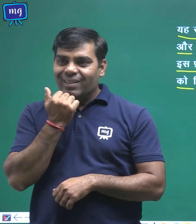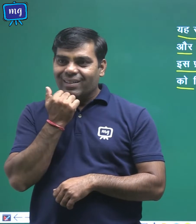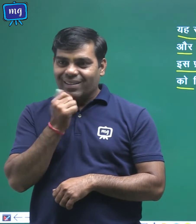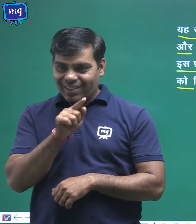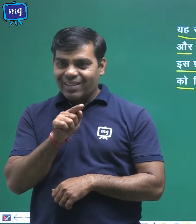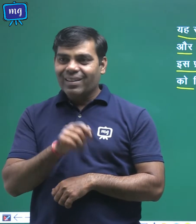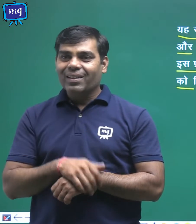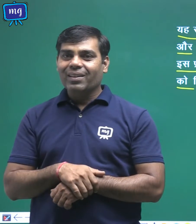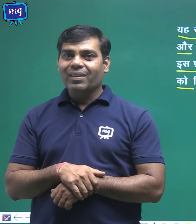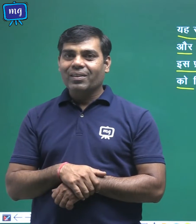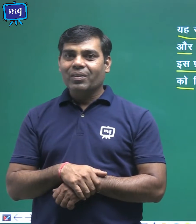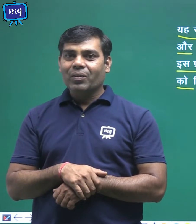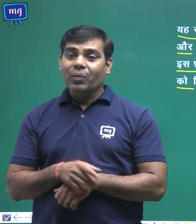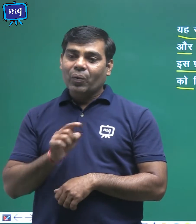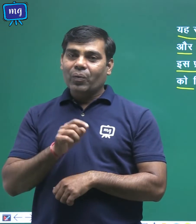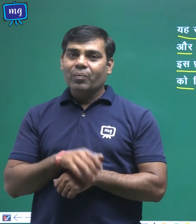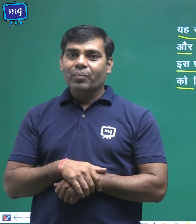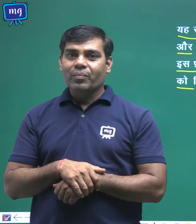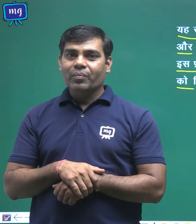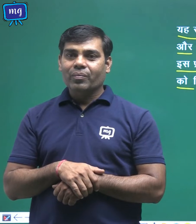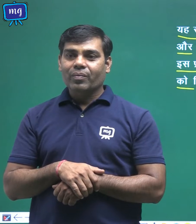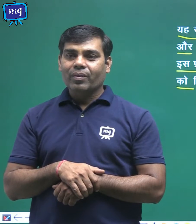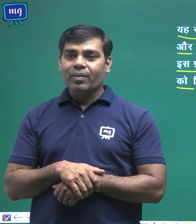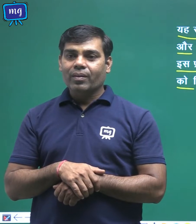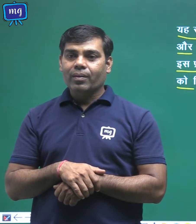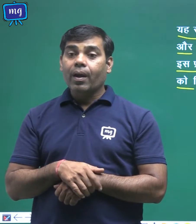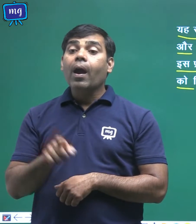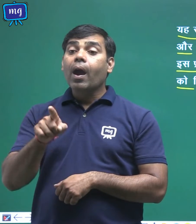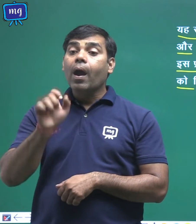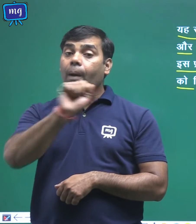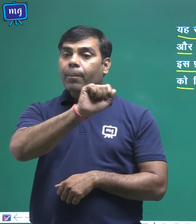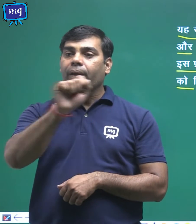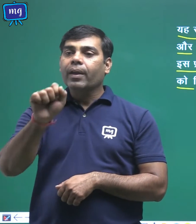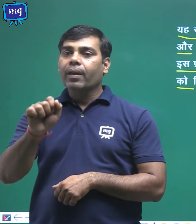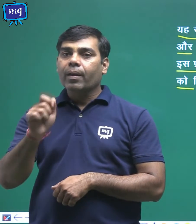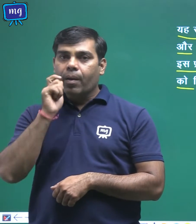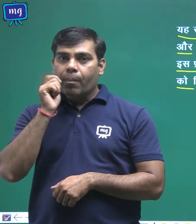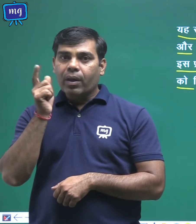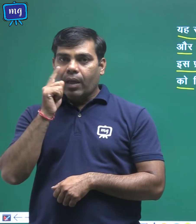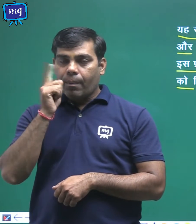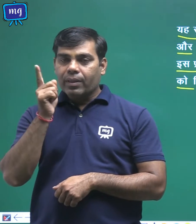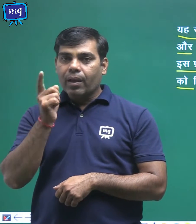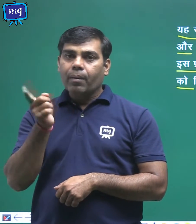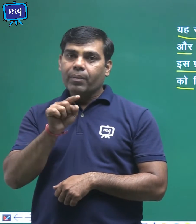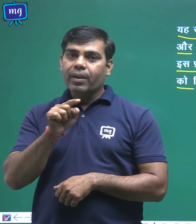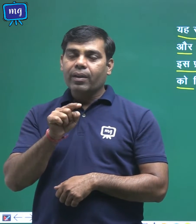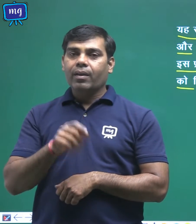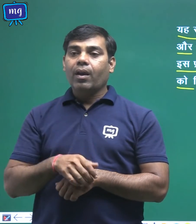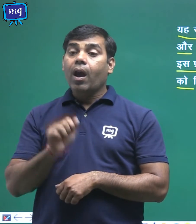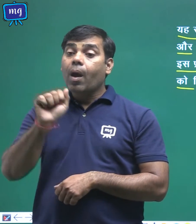हैं तो आपके माता पिता भी आपको